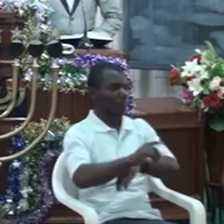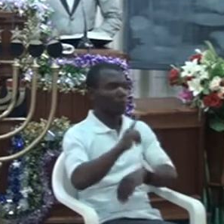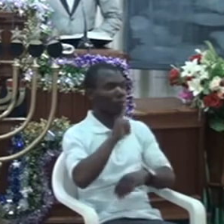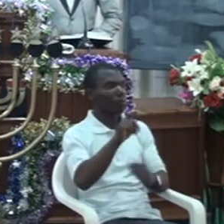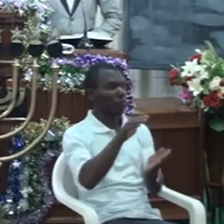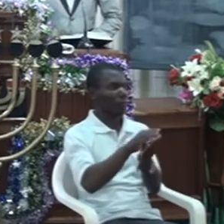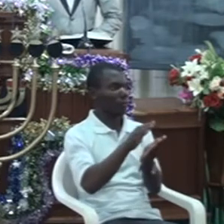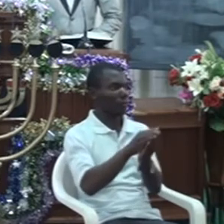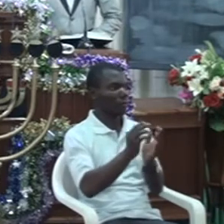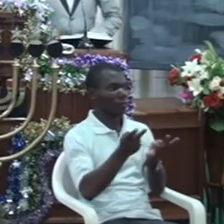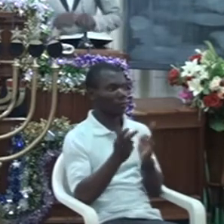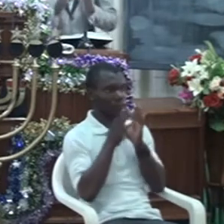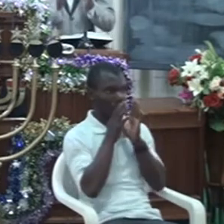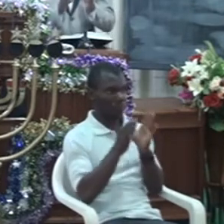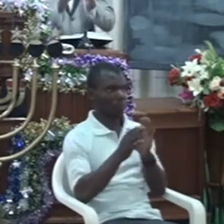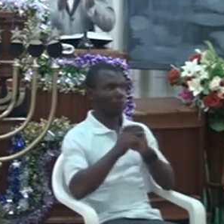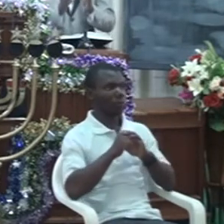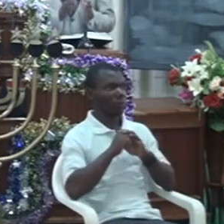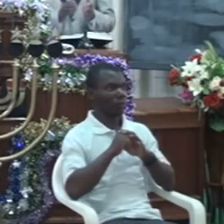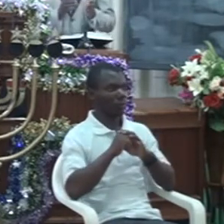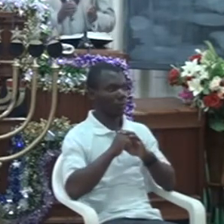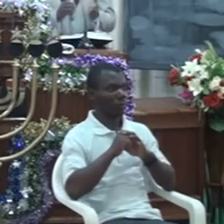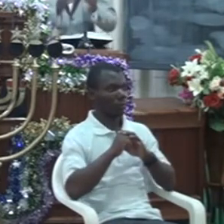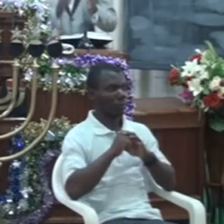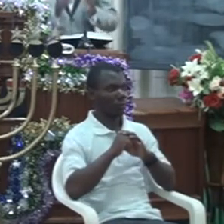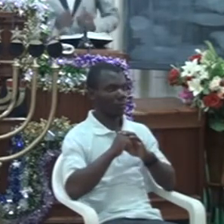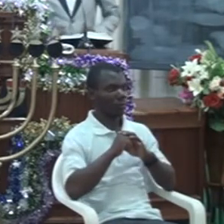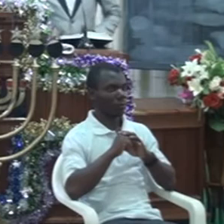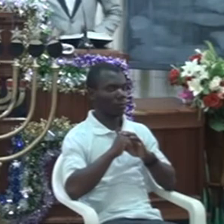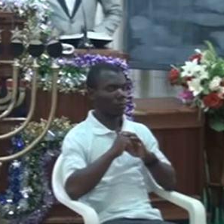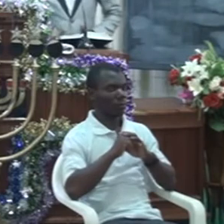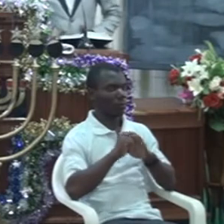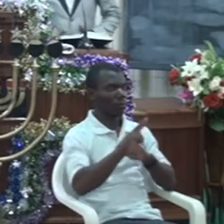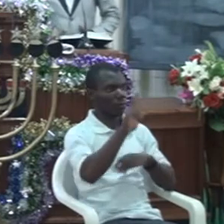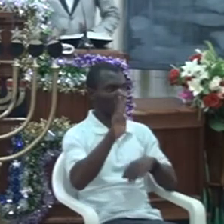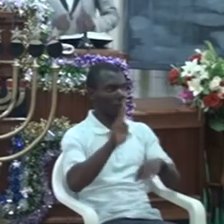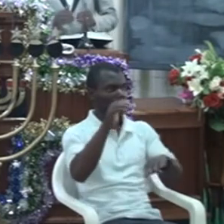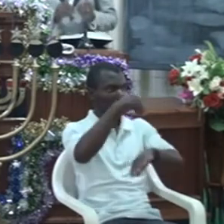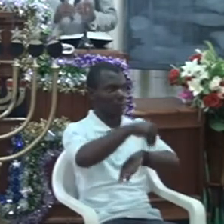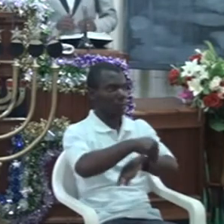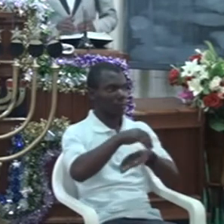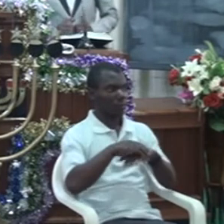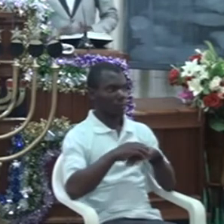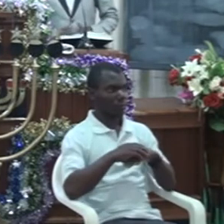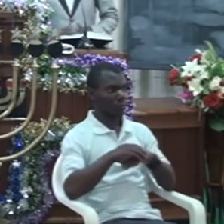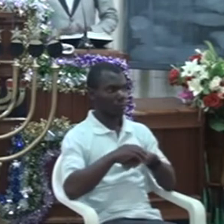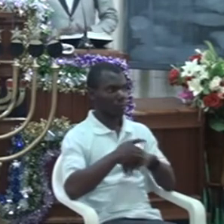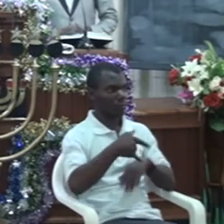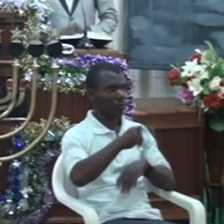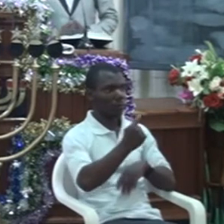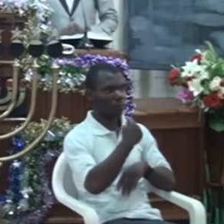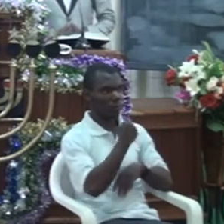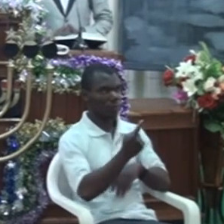enregistrée. Sipeni mahubiri ya siku ya tano magharibi ipate kurikodiwa. Vendredi soir, siku ya tano magharibi,